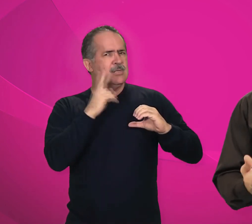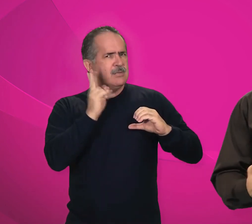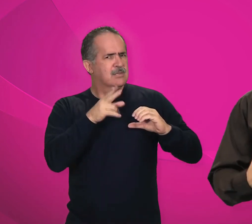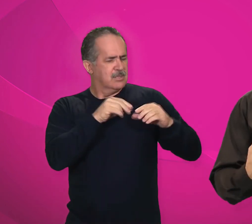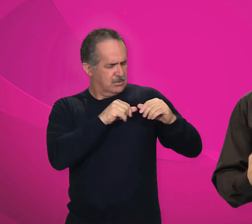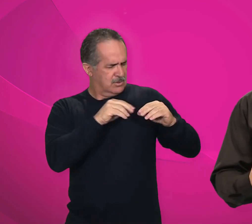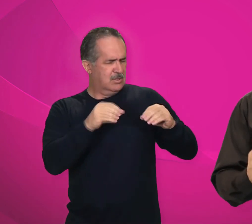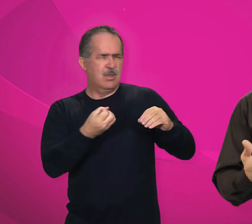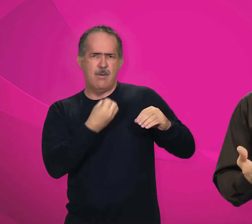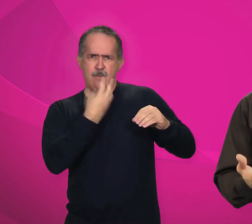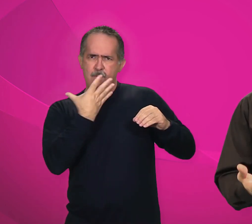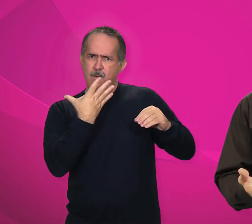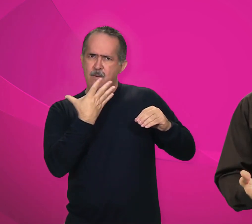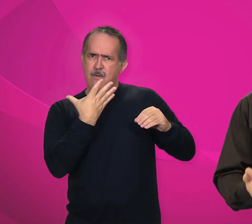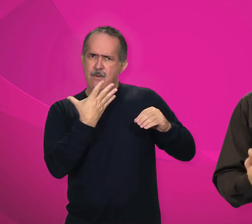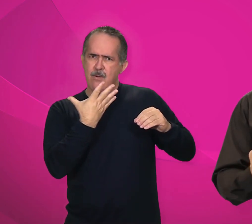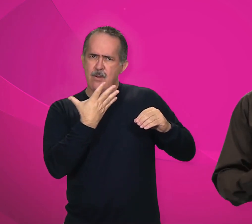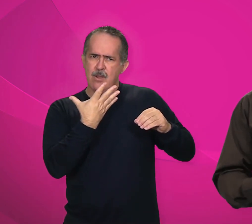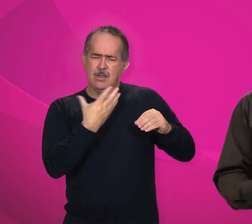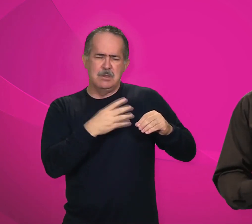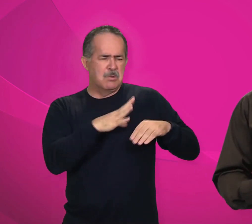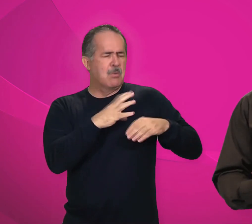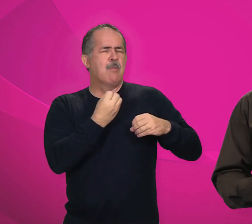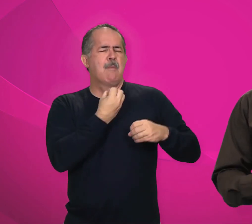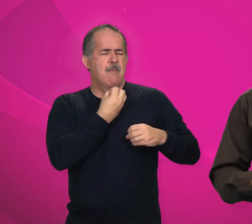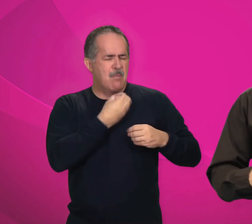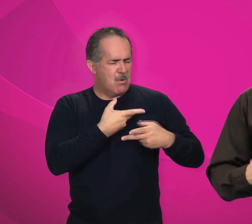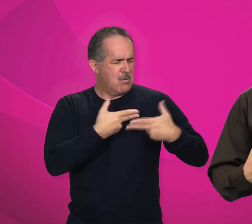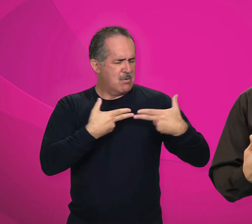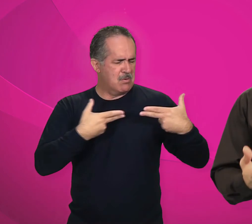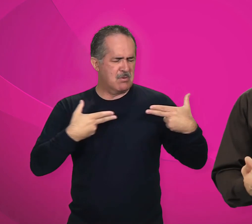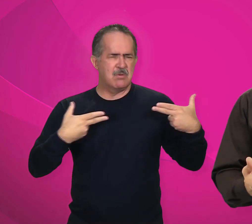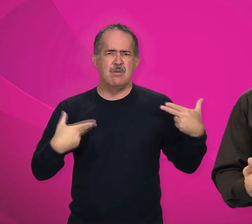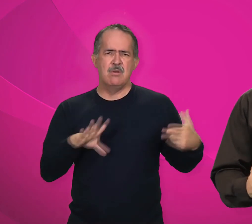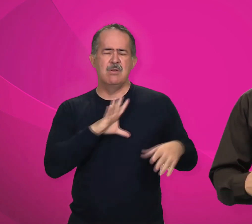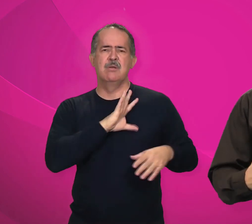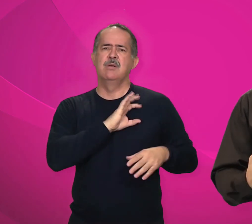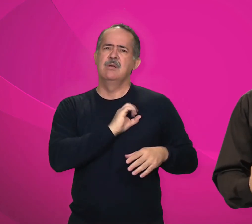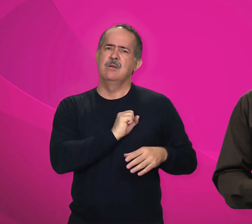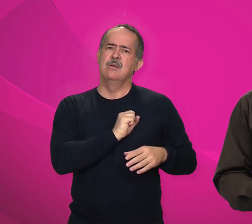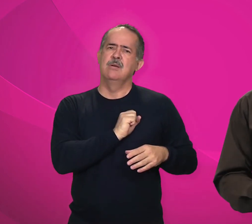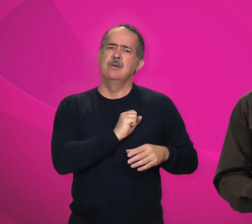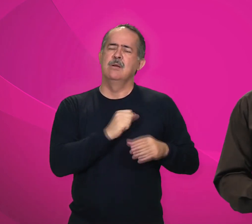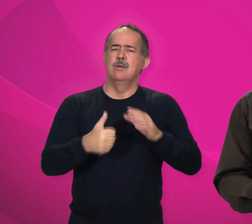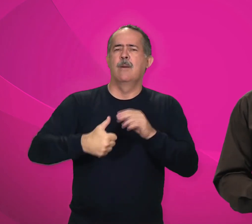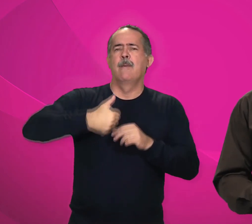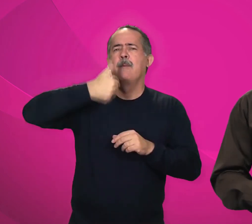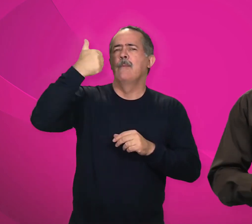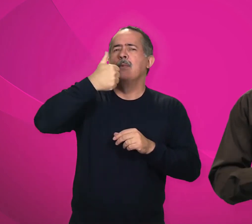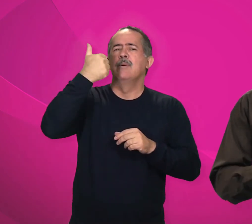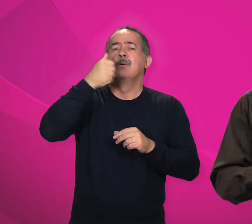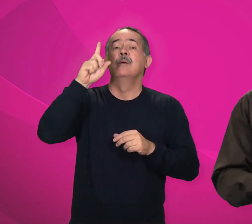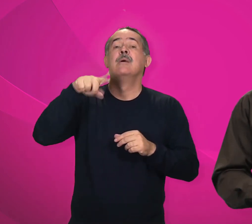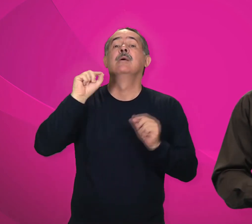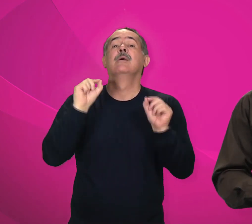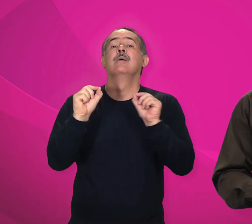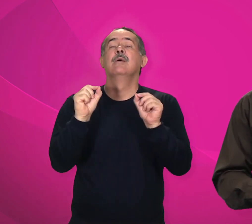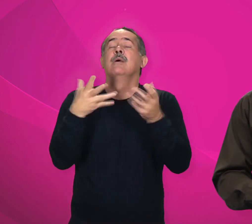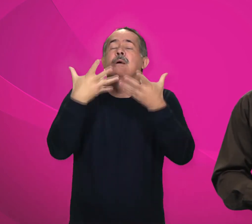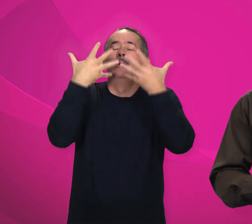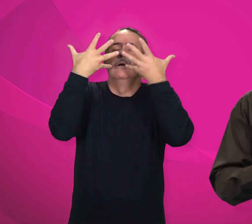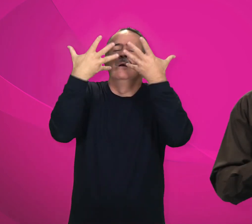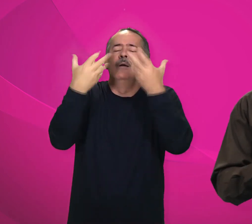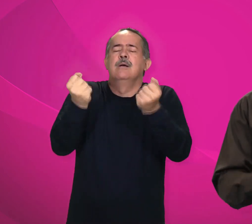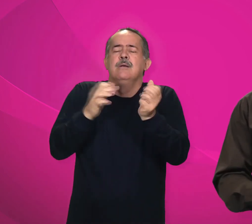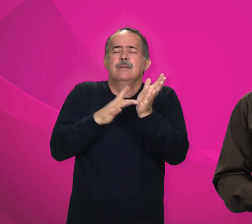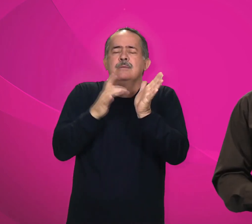que ele seja sempre terra boa e fecunda, cheio de bondade e de amor? O primeiro